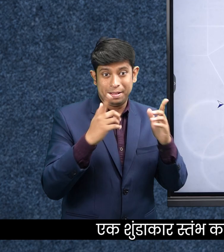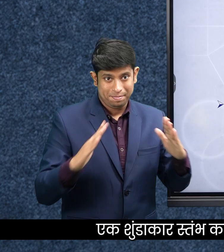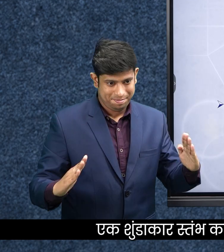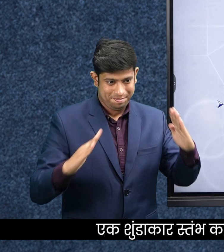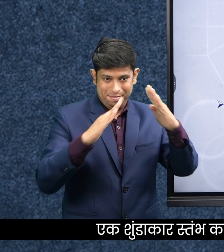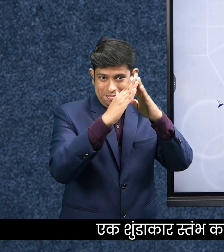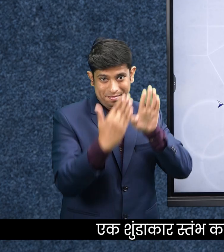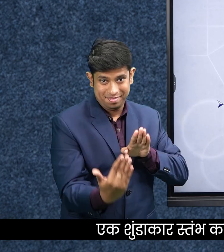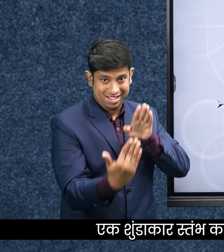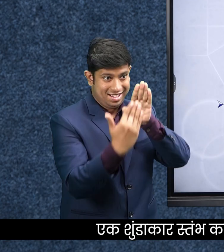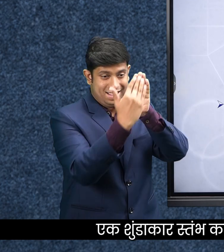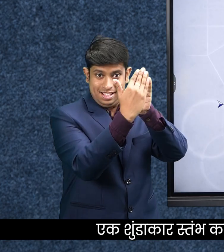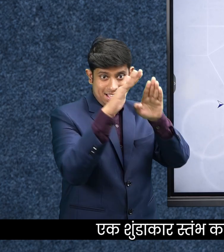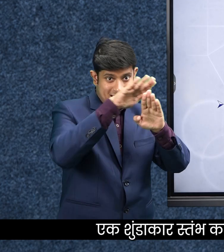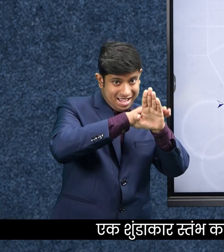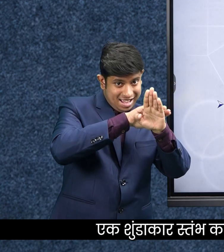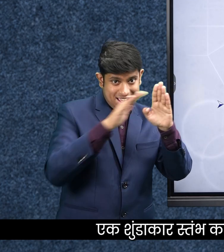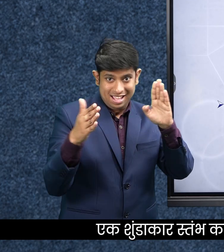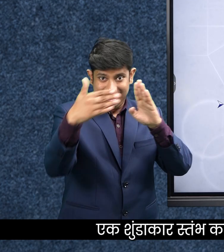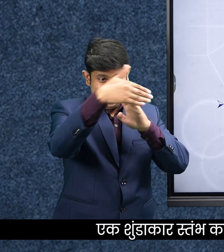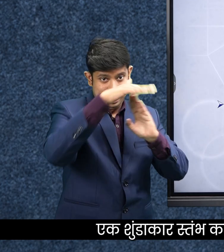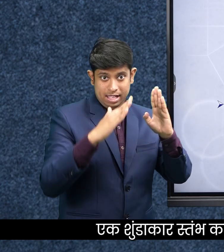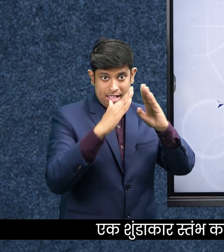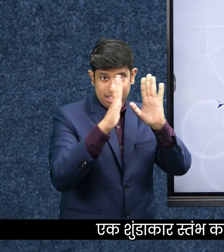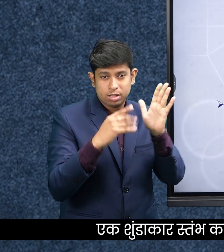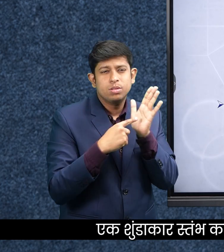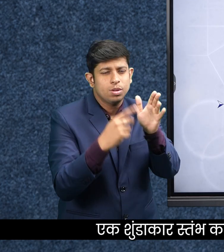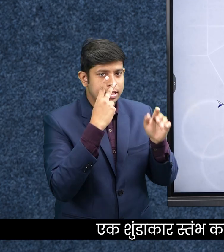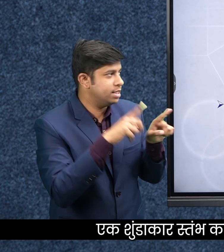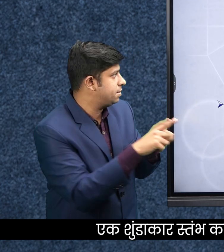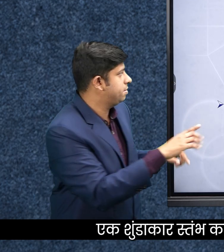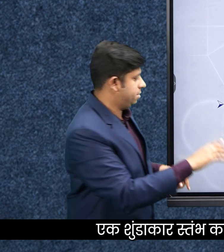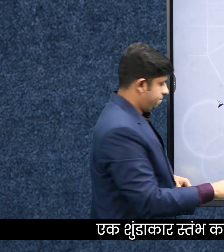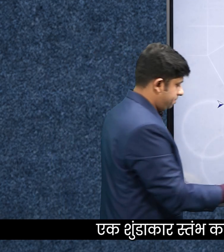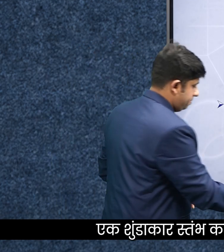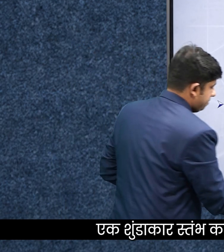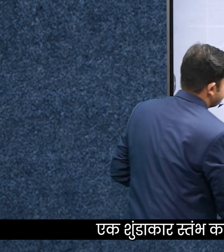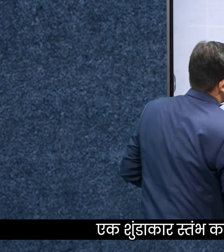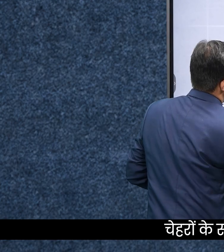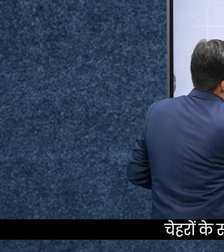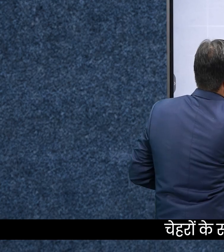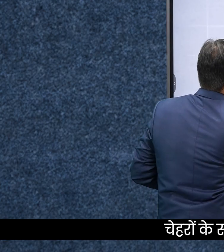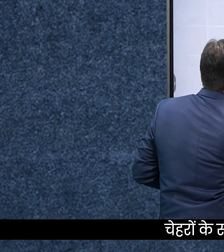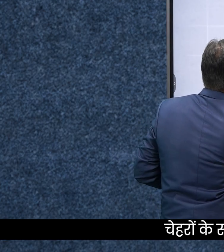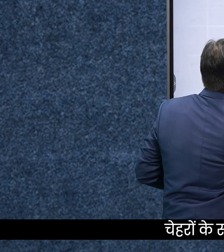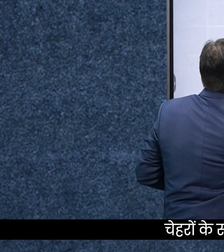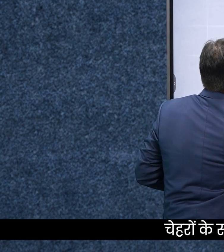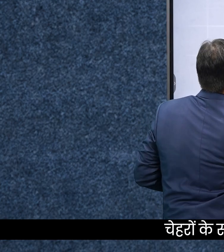एक शुंडाकार स्तंभ का पार्श्व सतह क्षेत्र उसके सभी त्रिकोणीय पार्श्व चेहरों के संयुक्त